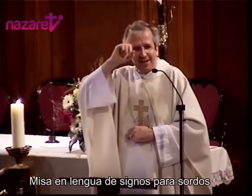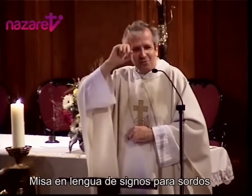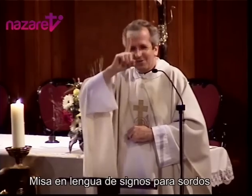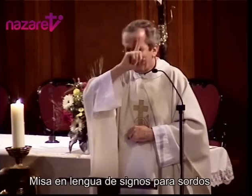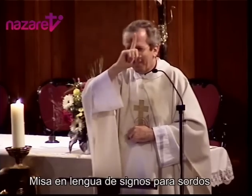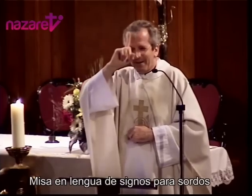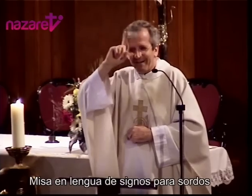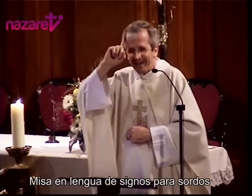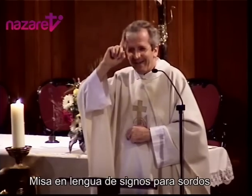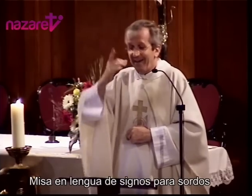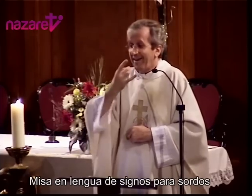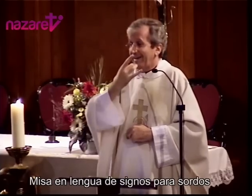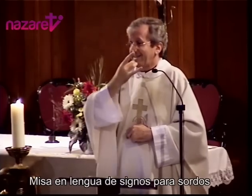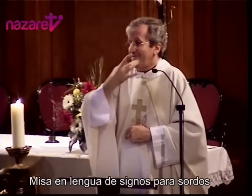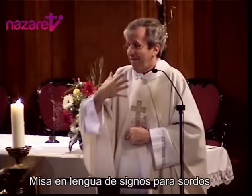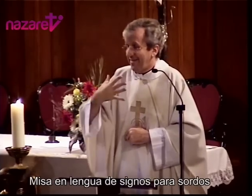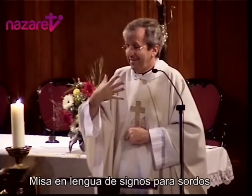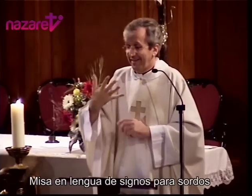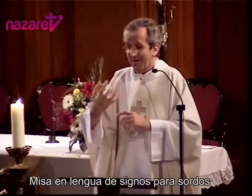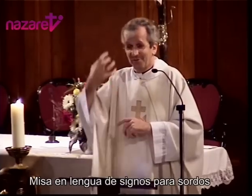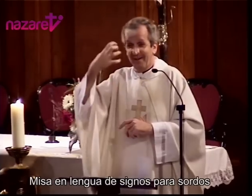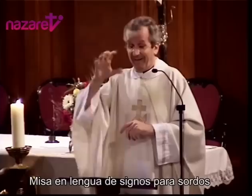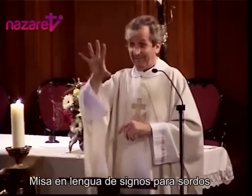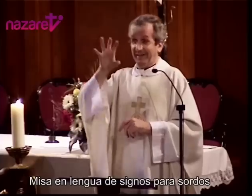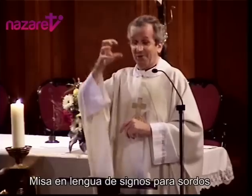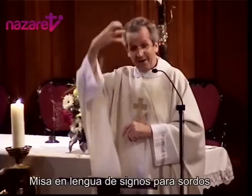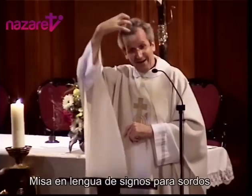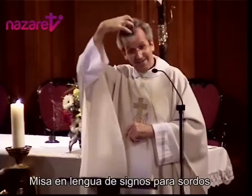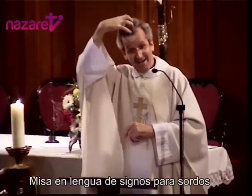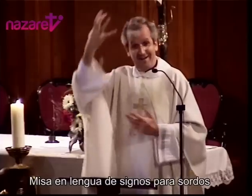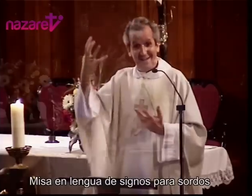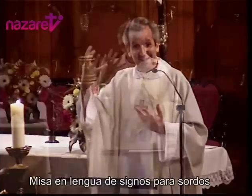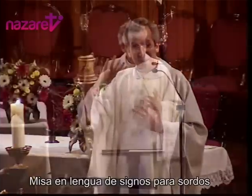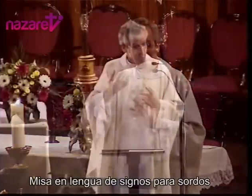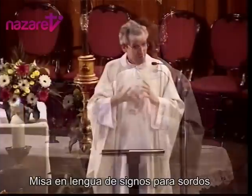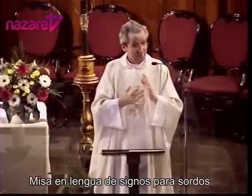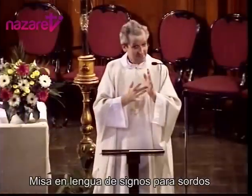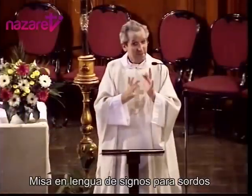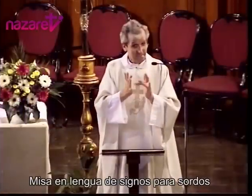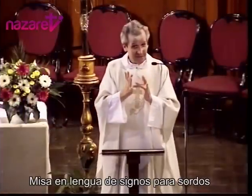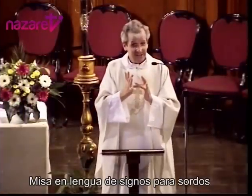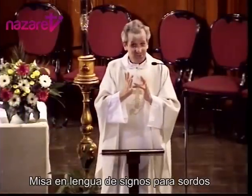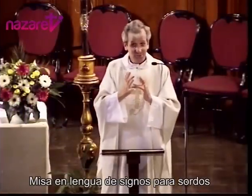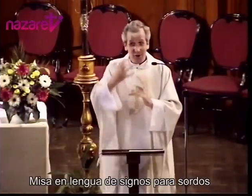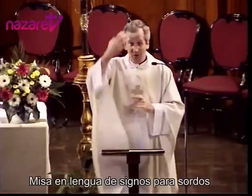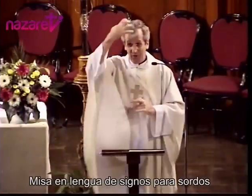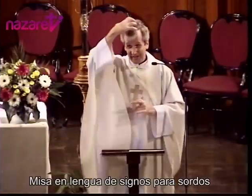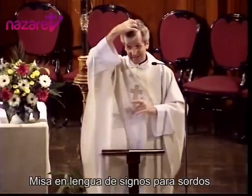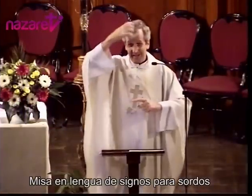algunos hacen también rey, es tan fácil, diríamos, coger la idea rey, pero más bien para Jesús lo que es rey